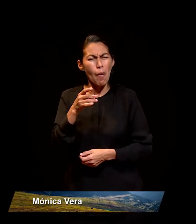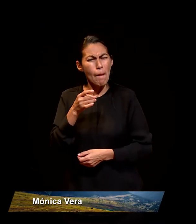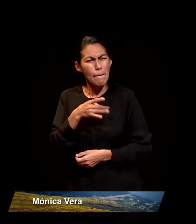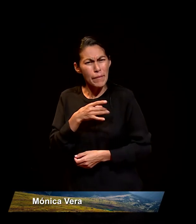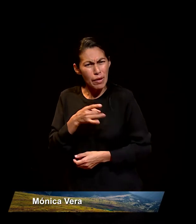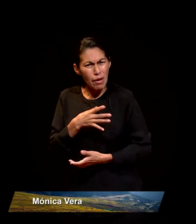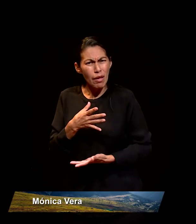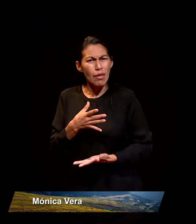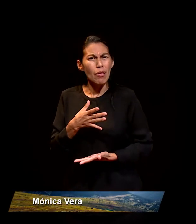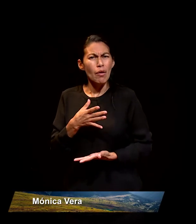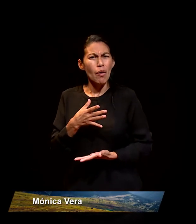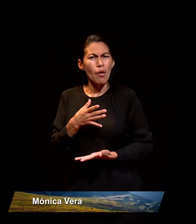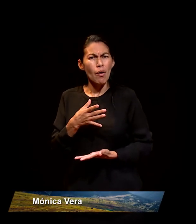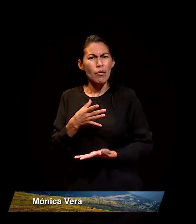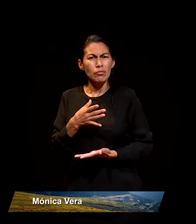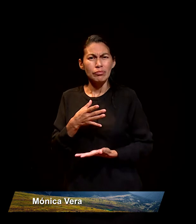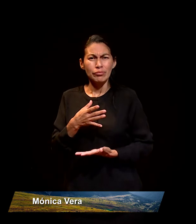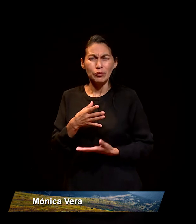miedo